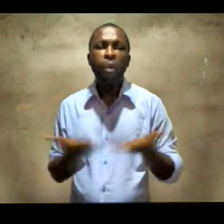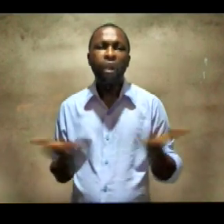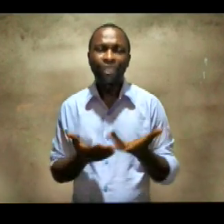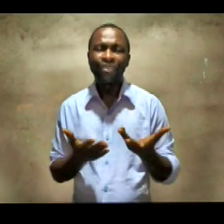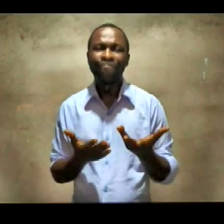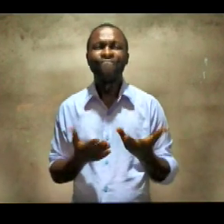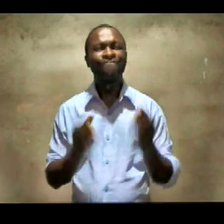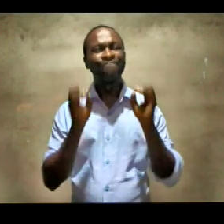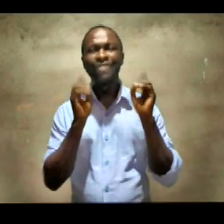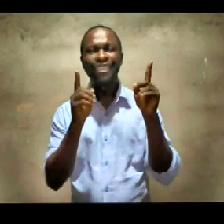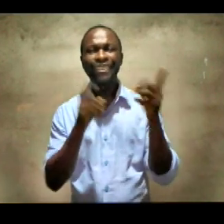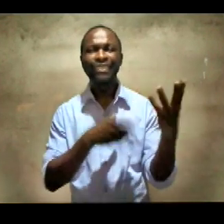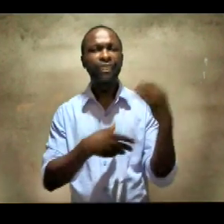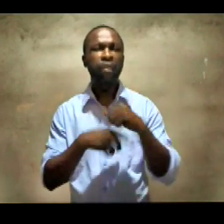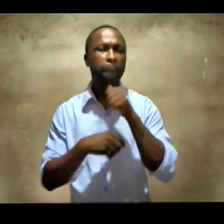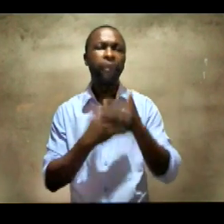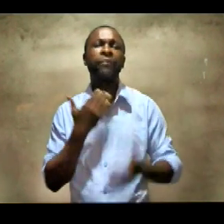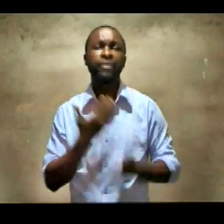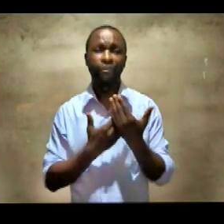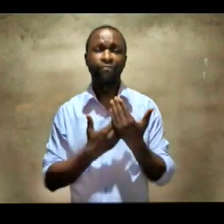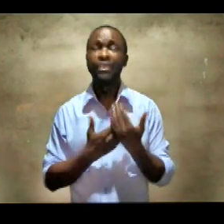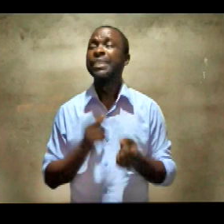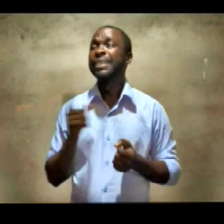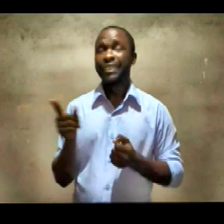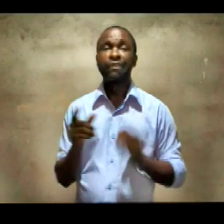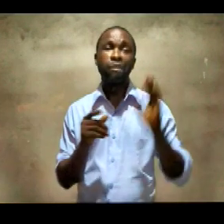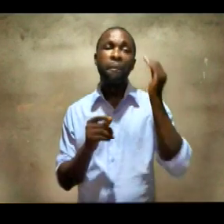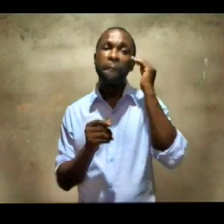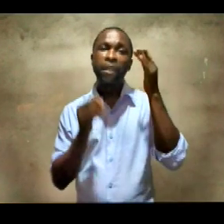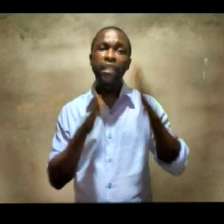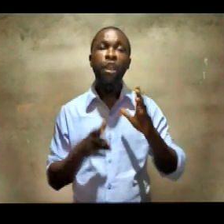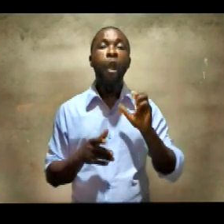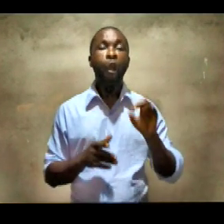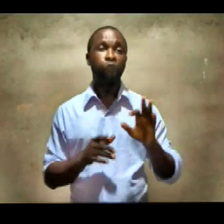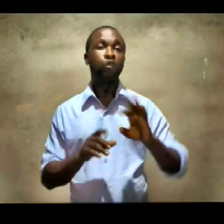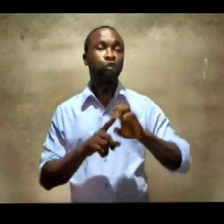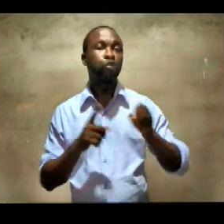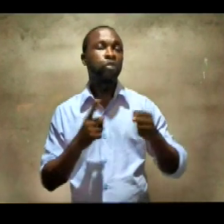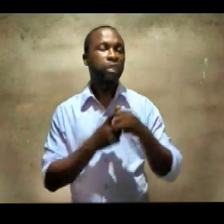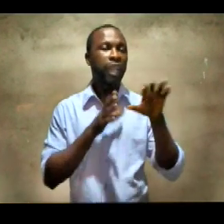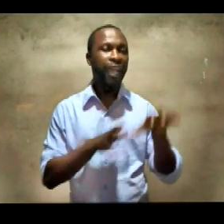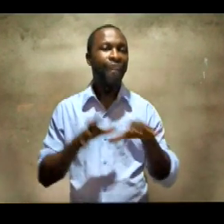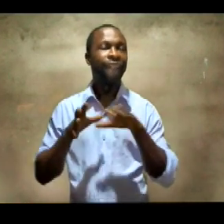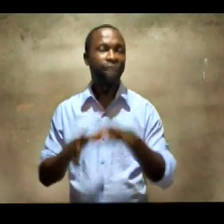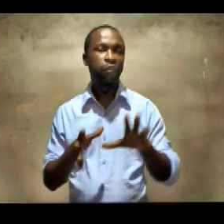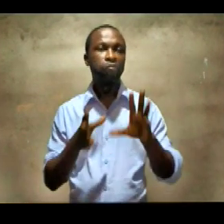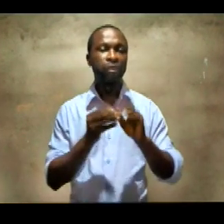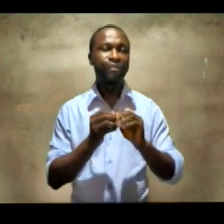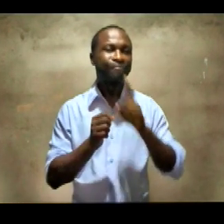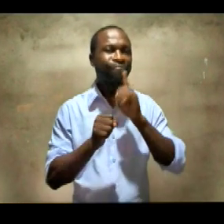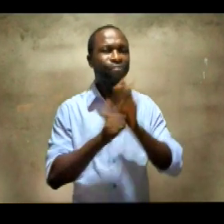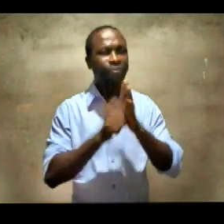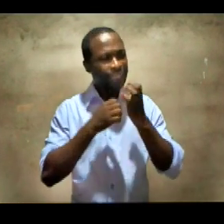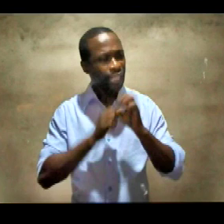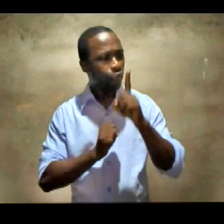nombreux. Le gouvernement, par la voix du ministre des Affaires sociales, rassure d'un avenir prometteur pour ces personnes à mobilité réduite. Pour y